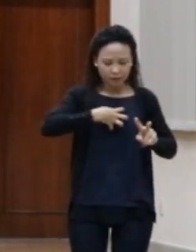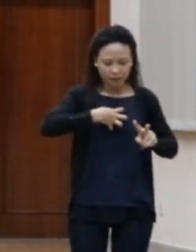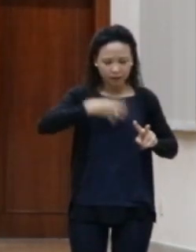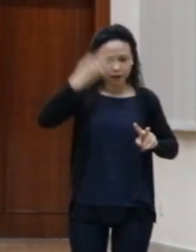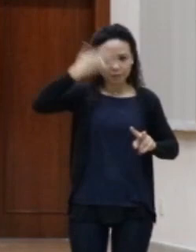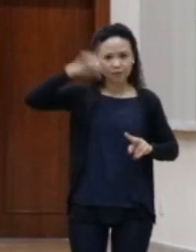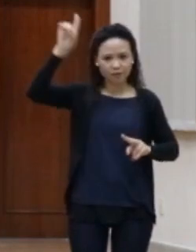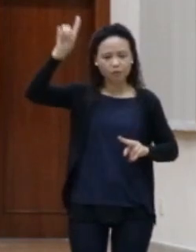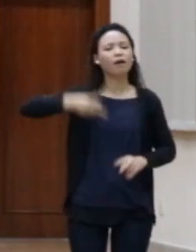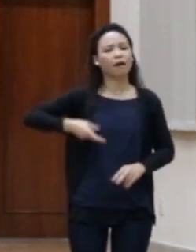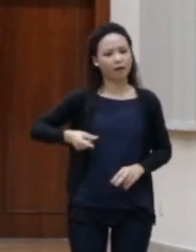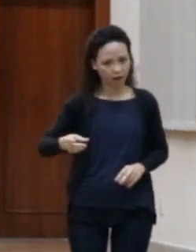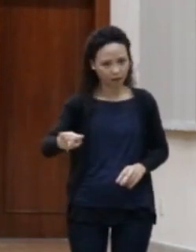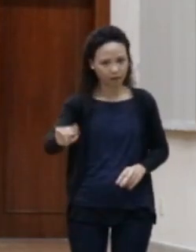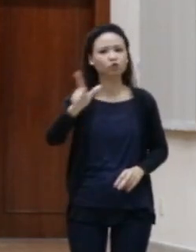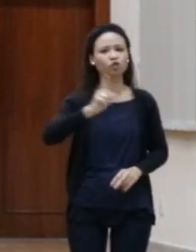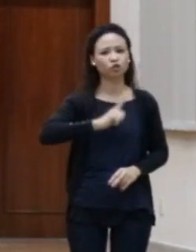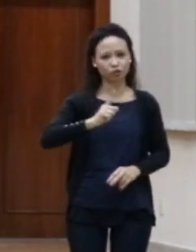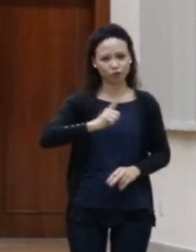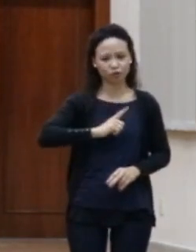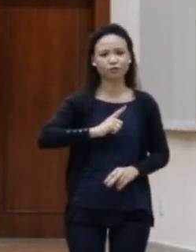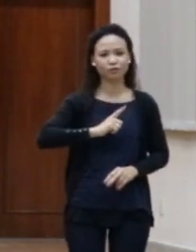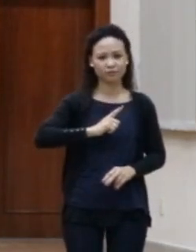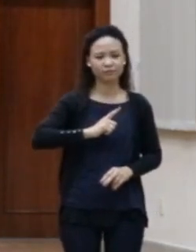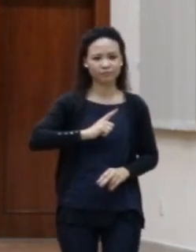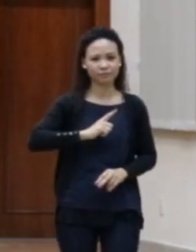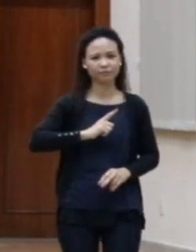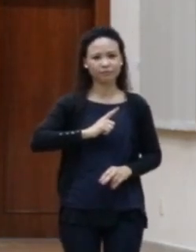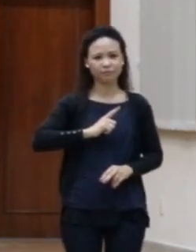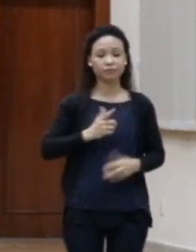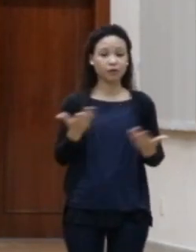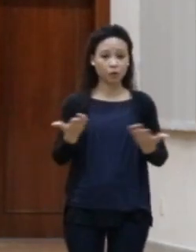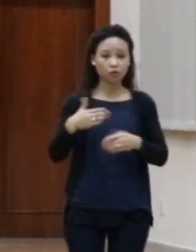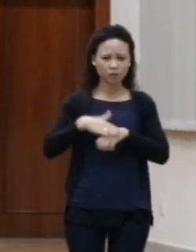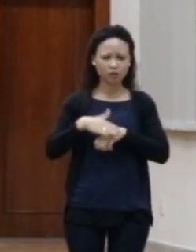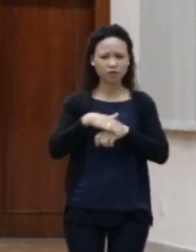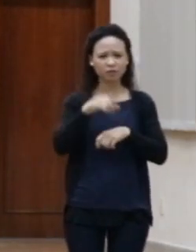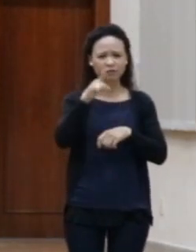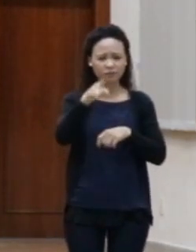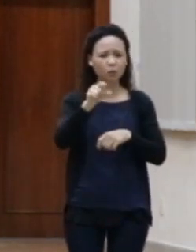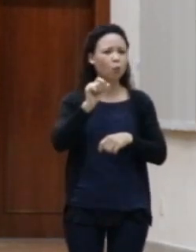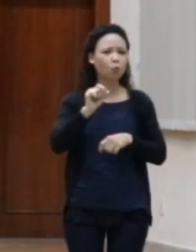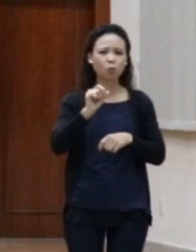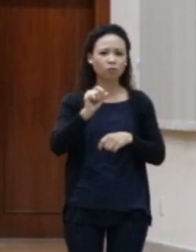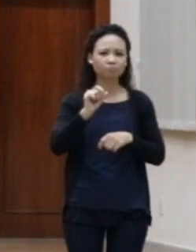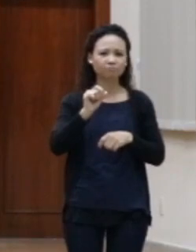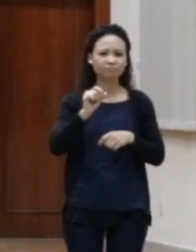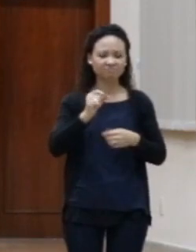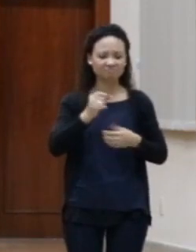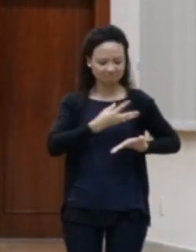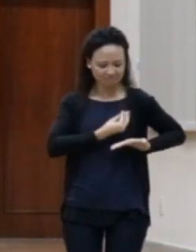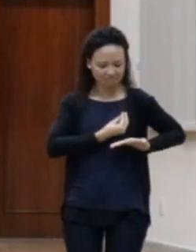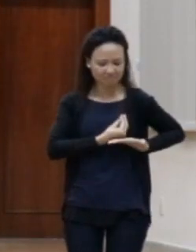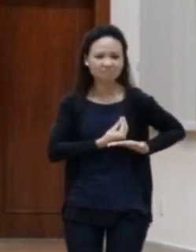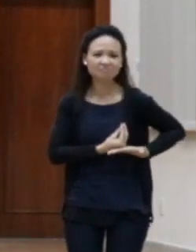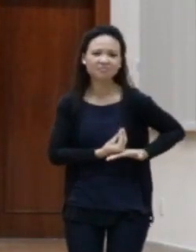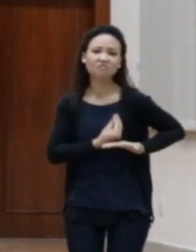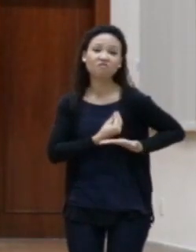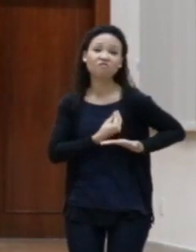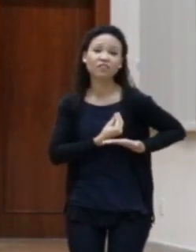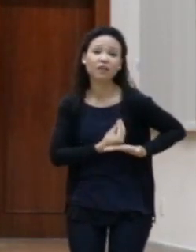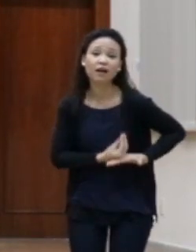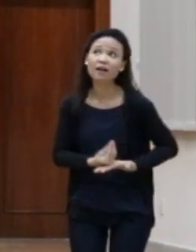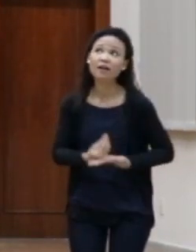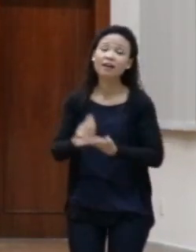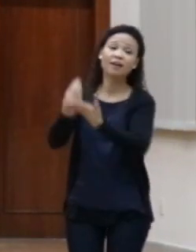você entregue a sua vida ao Senhor Jesus Cristo, confie no propósito eterno e glorioso que